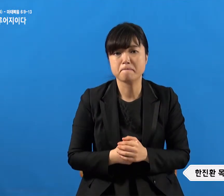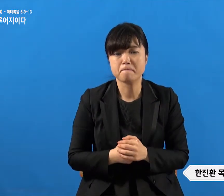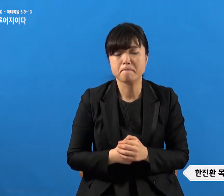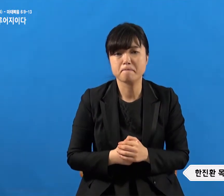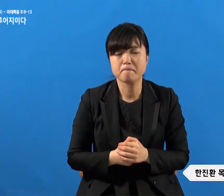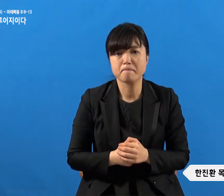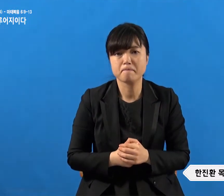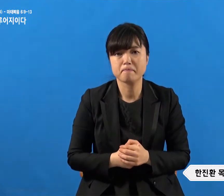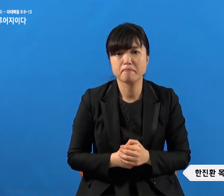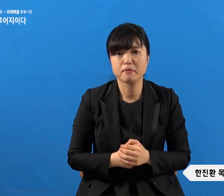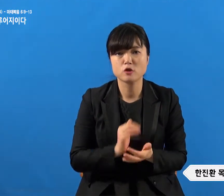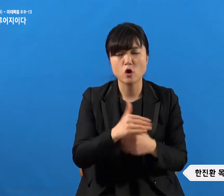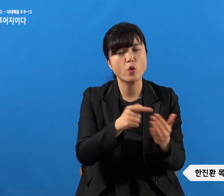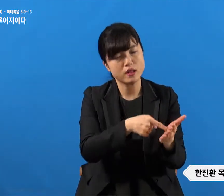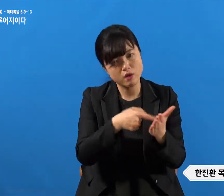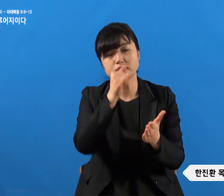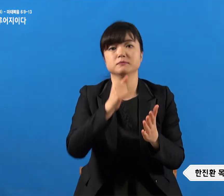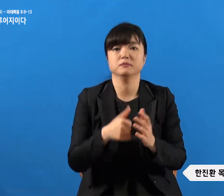많습니다.